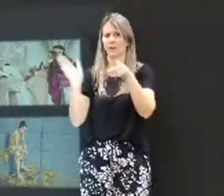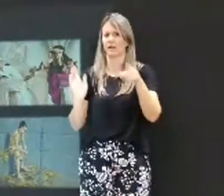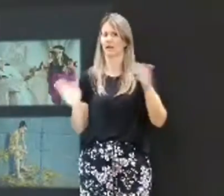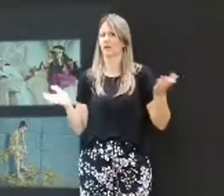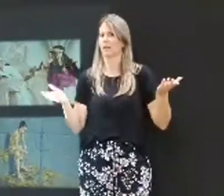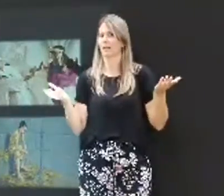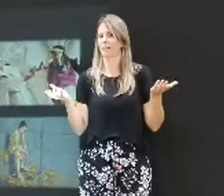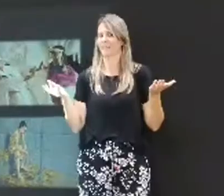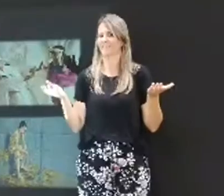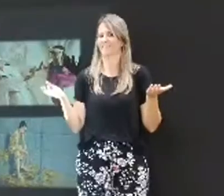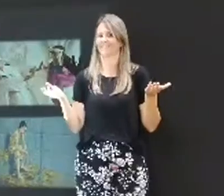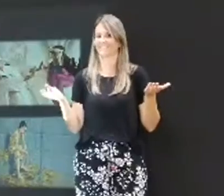isso?